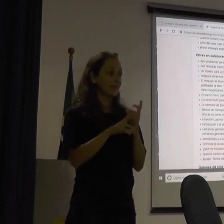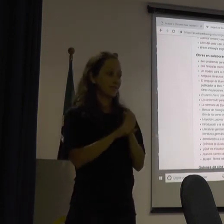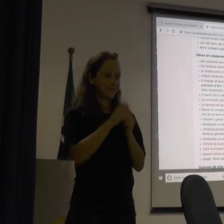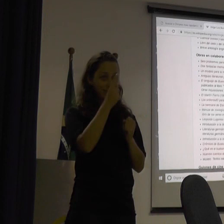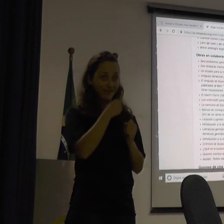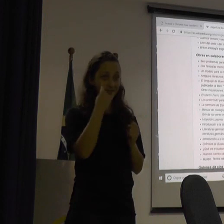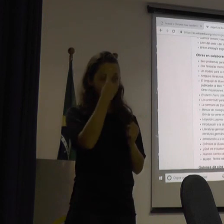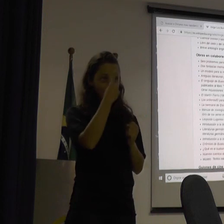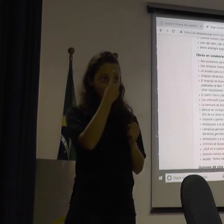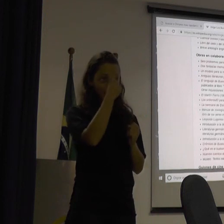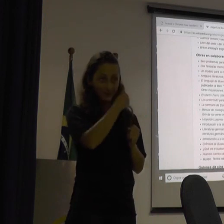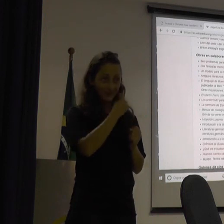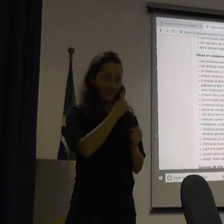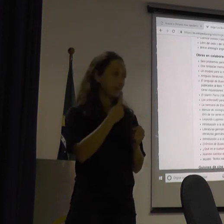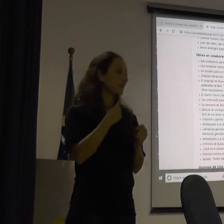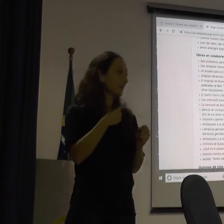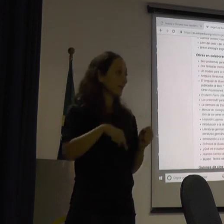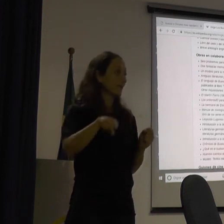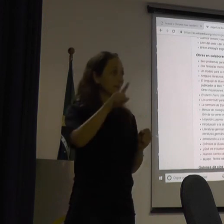aqui, né?